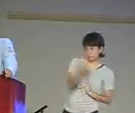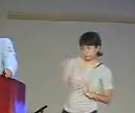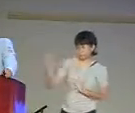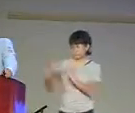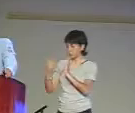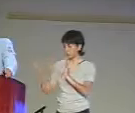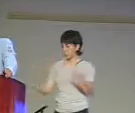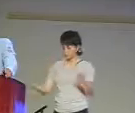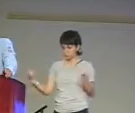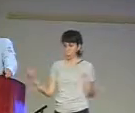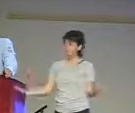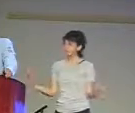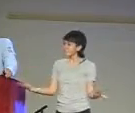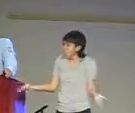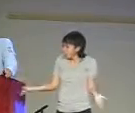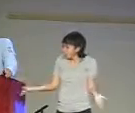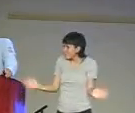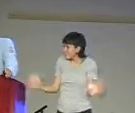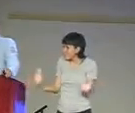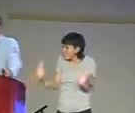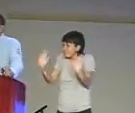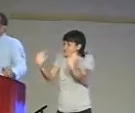diferencia. 54.1%.